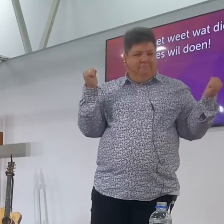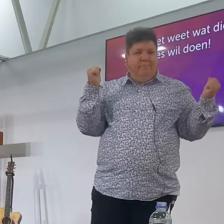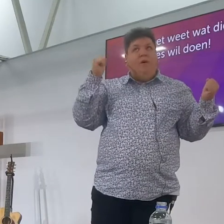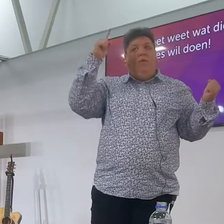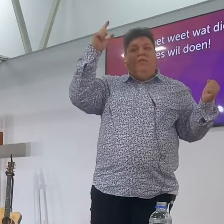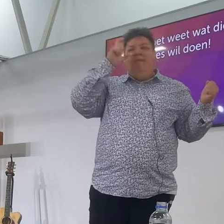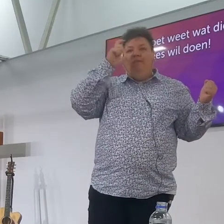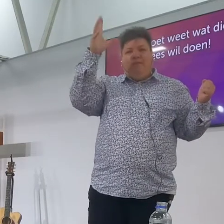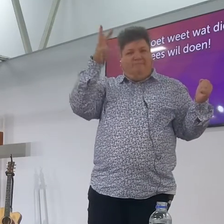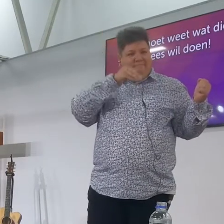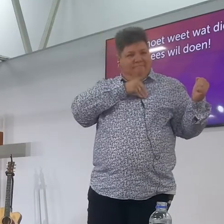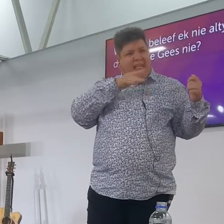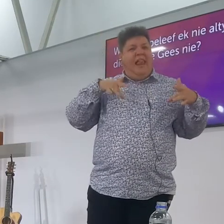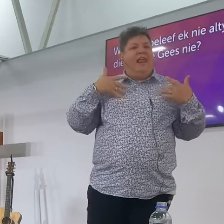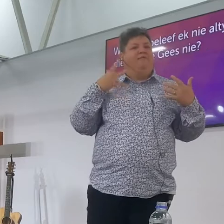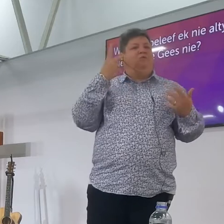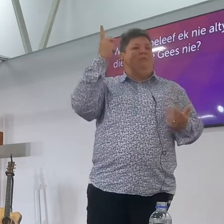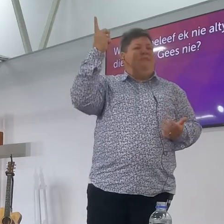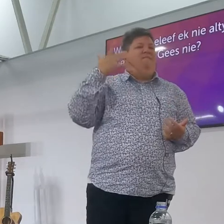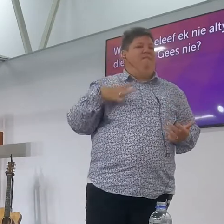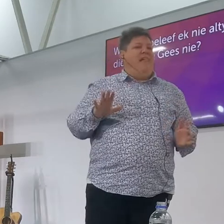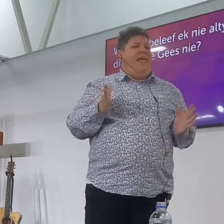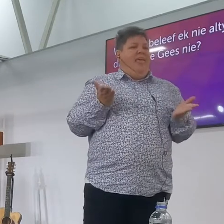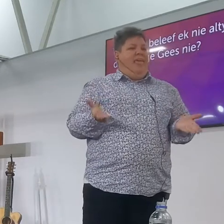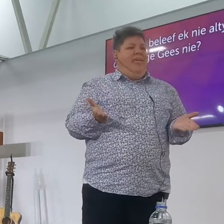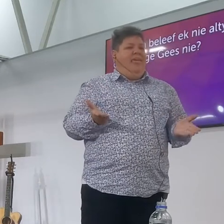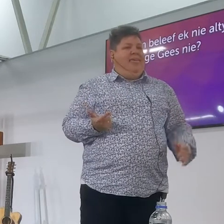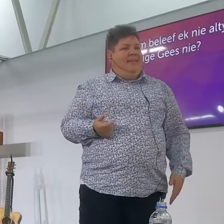sê en dit doen. Nou kyk, ons gaan daarna kyk.